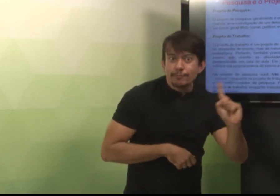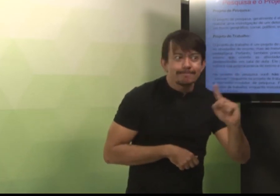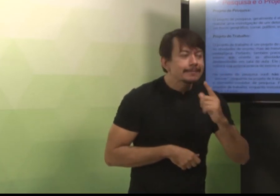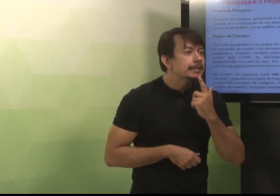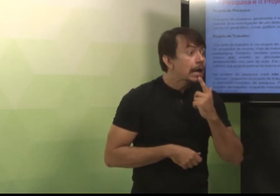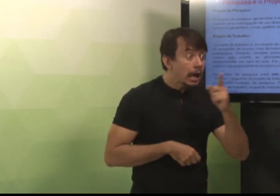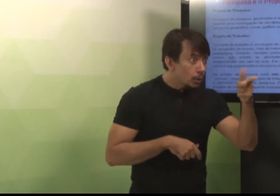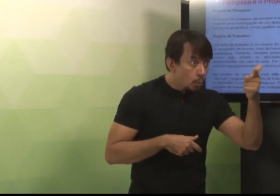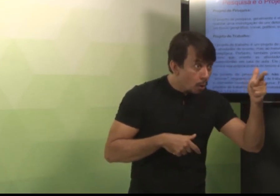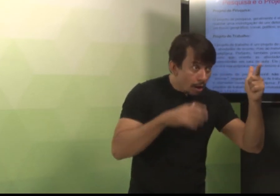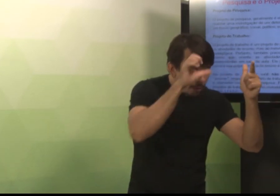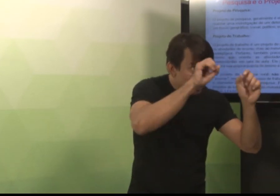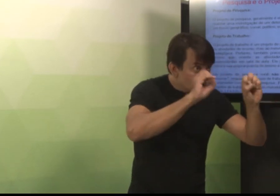ensinado.